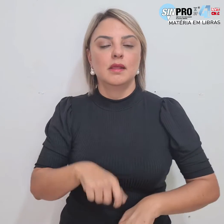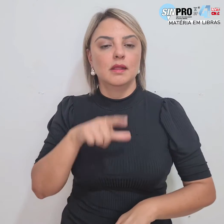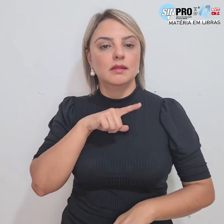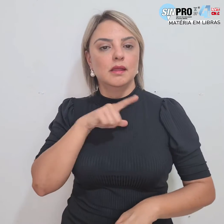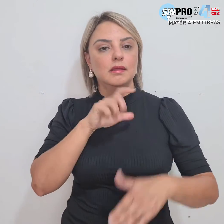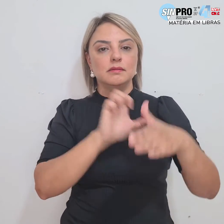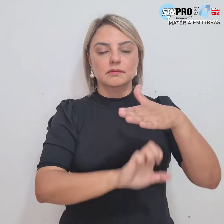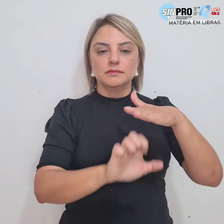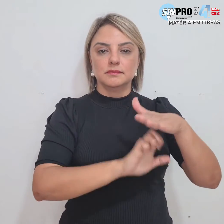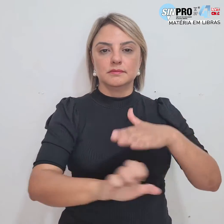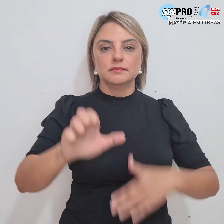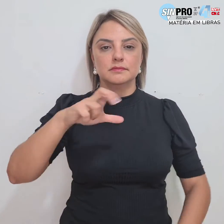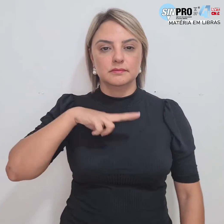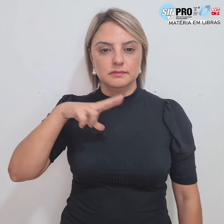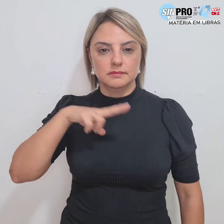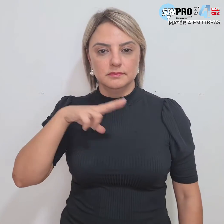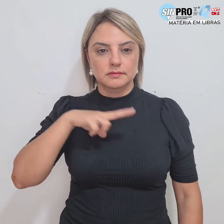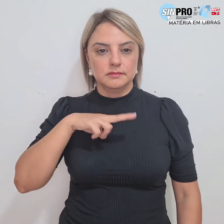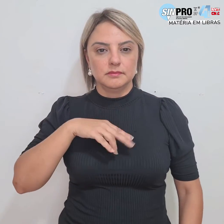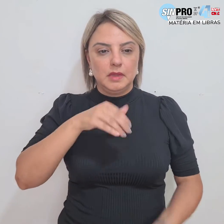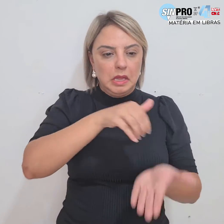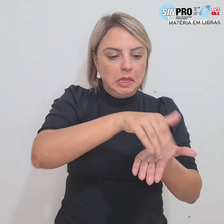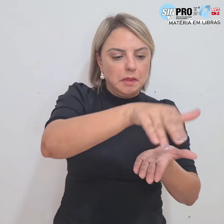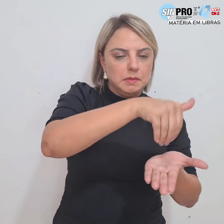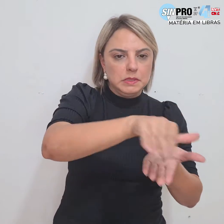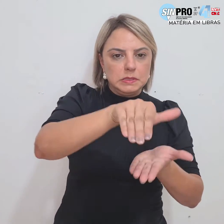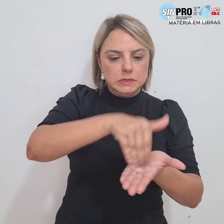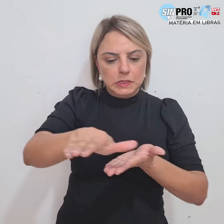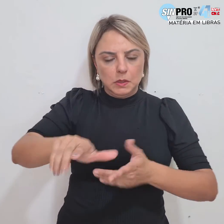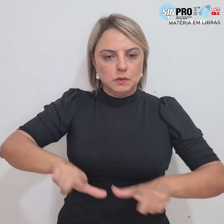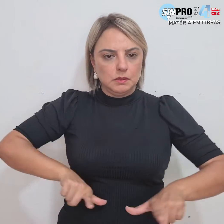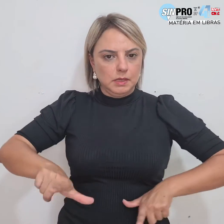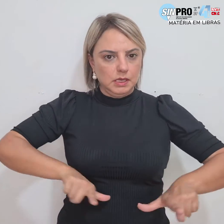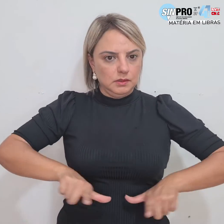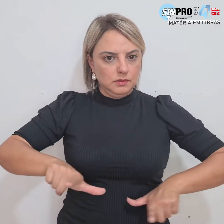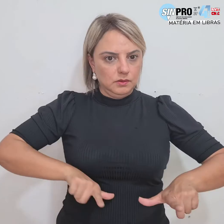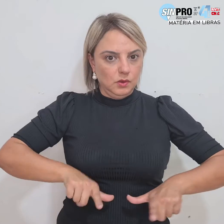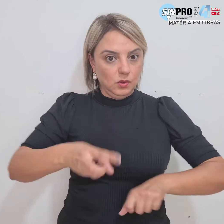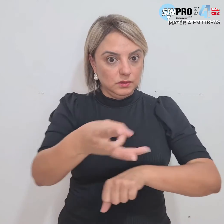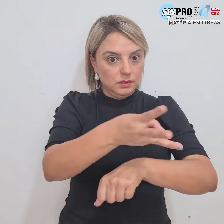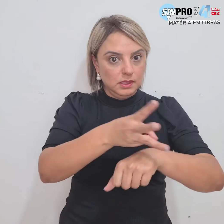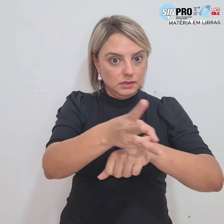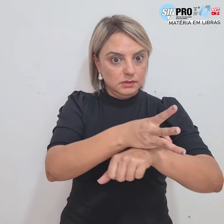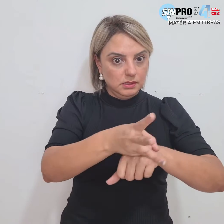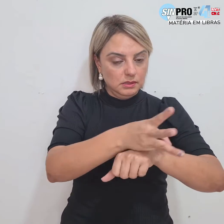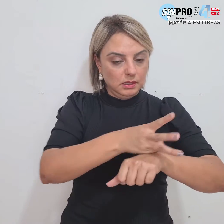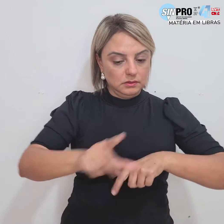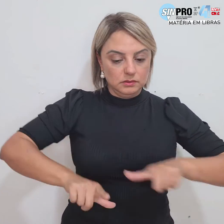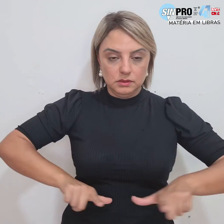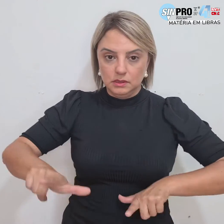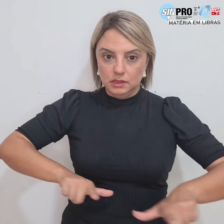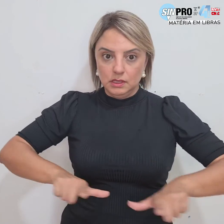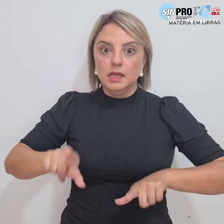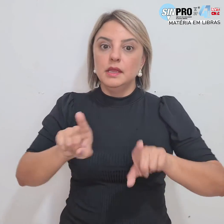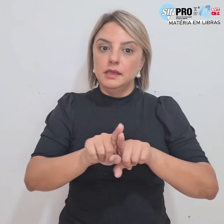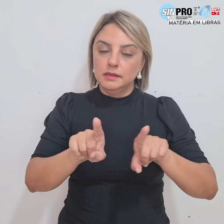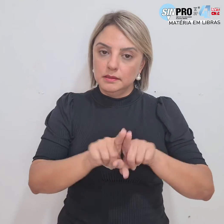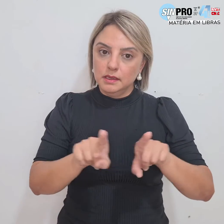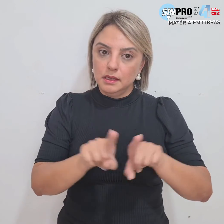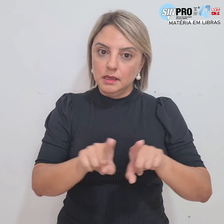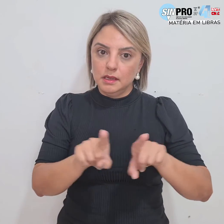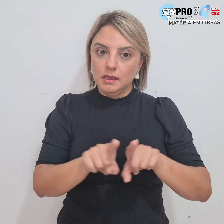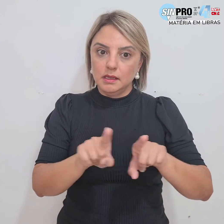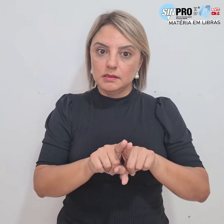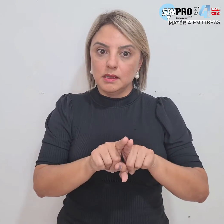eficiência obtido pelas empresas privatizadas com demissões em massa de trabalhadores, terceirização de mão de obra